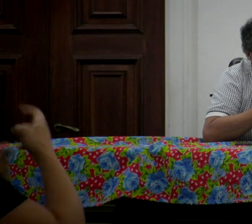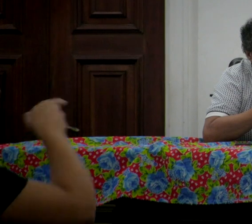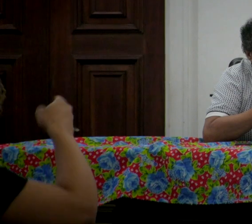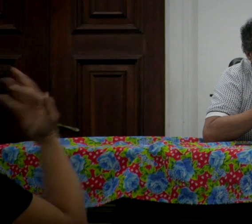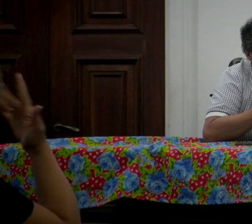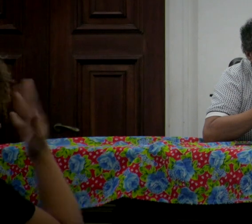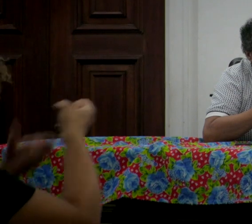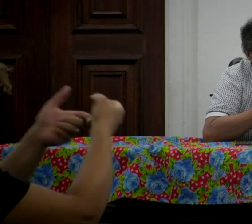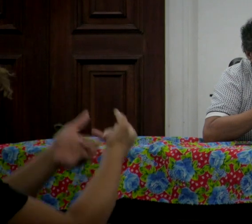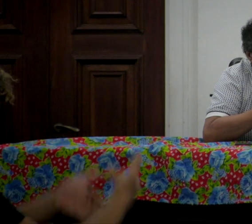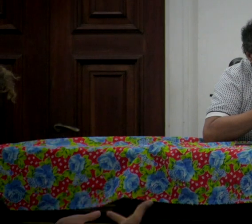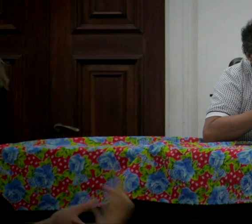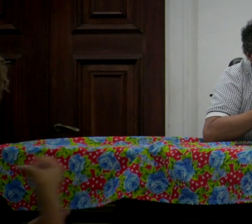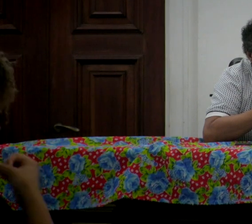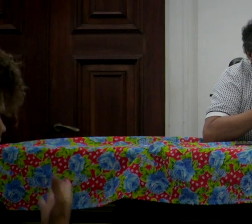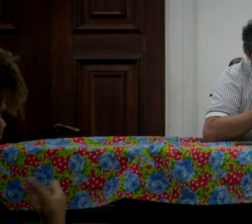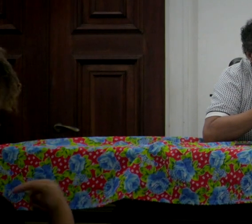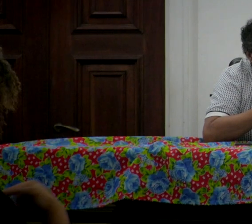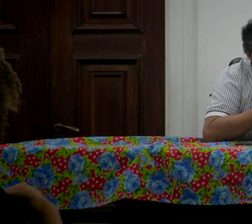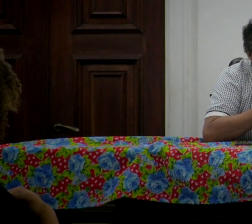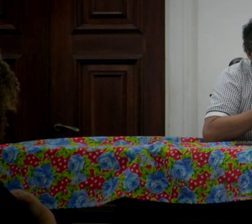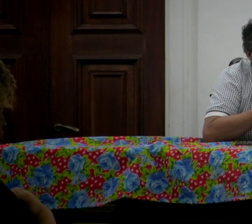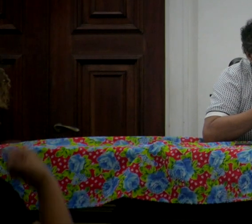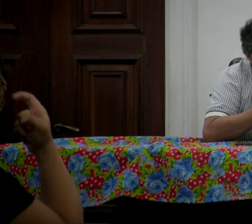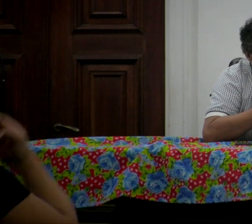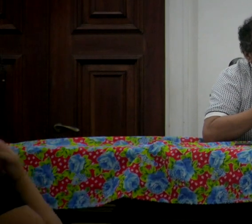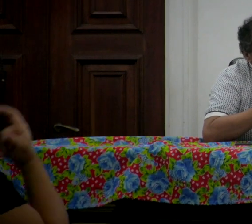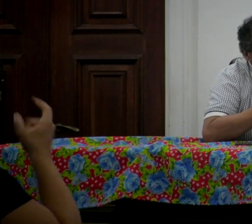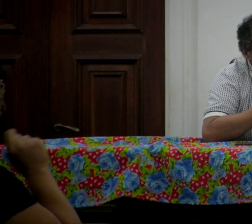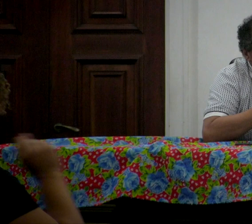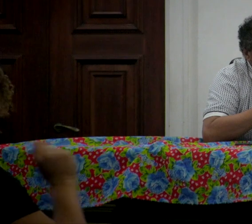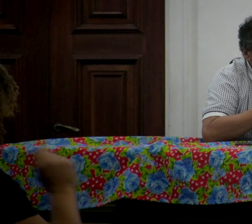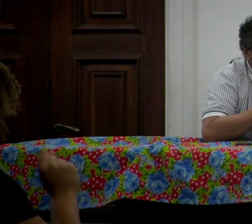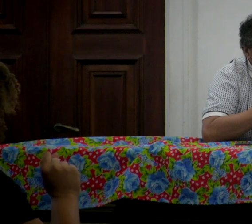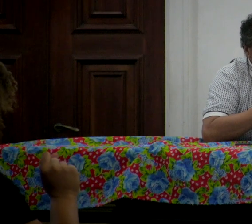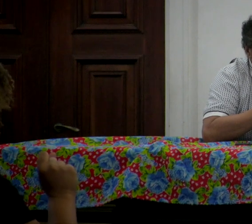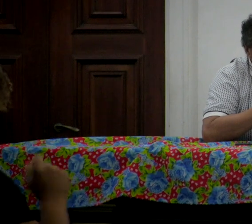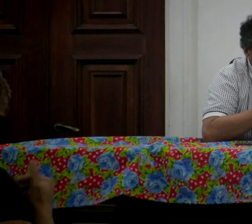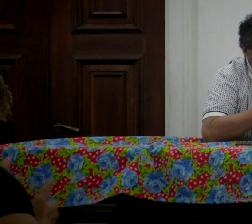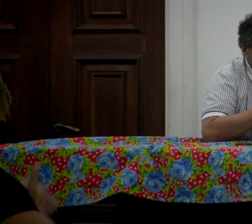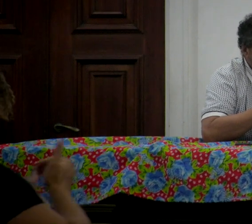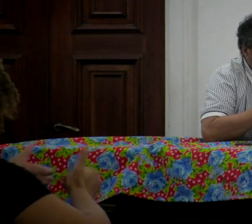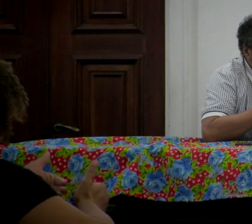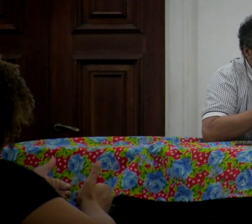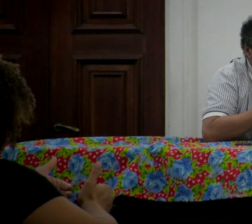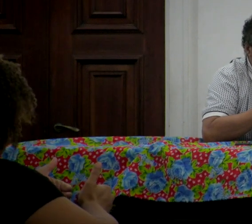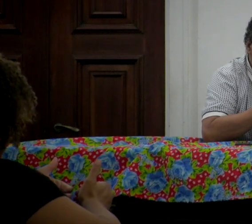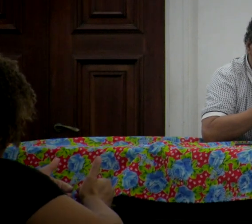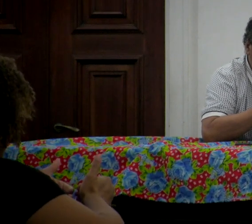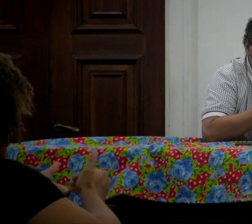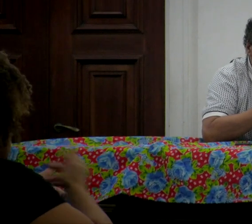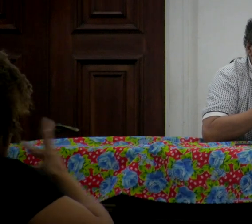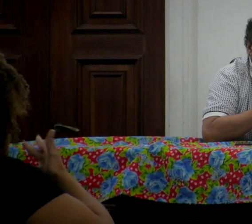lleve hacia una eugenesia. Es decir, que ya cuando yo sepa in útero quién tiene tal